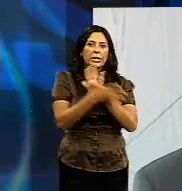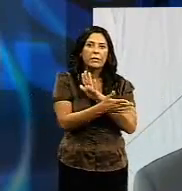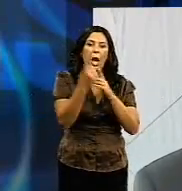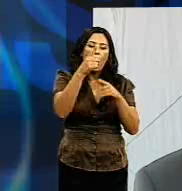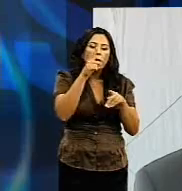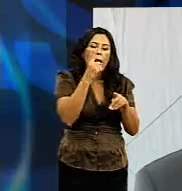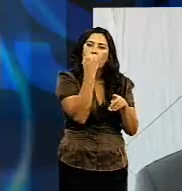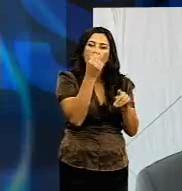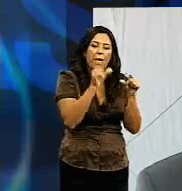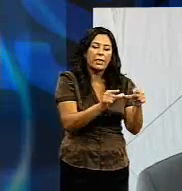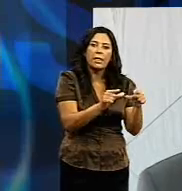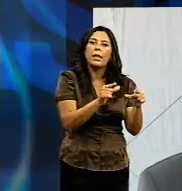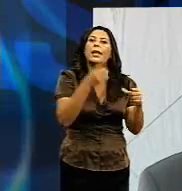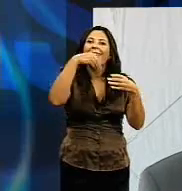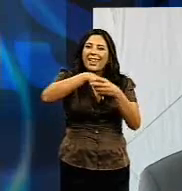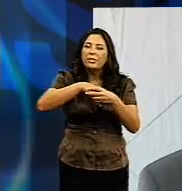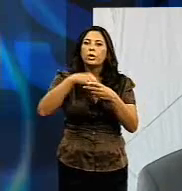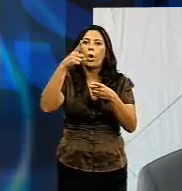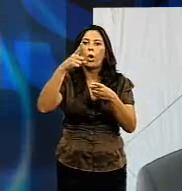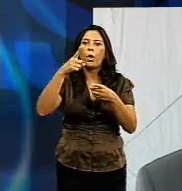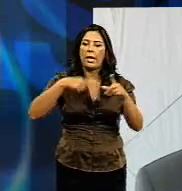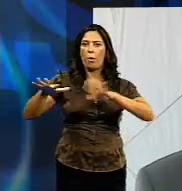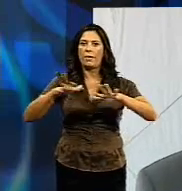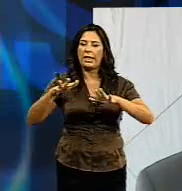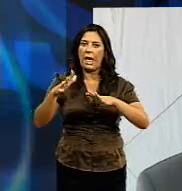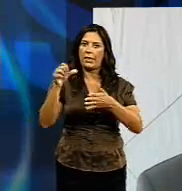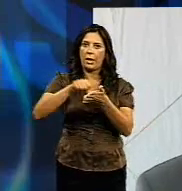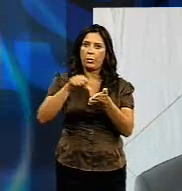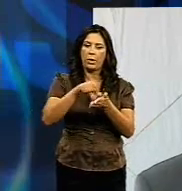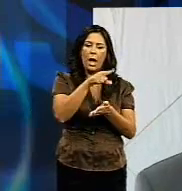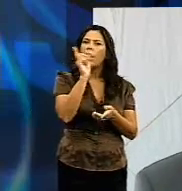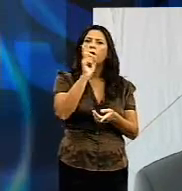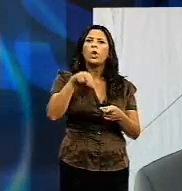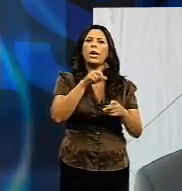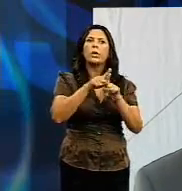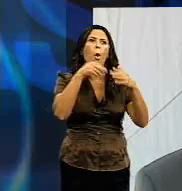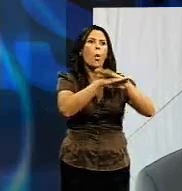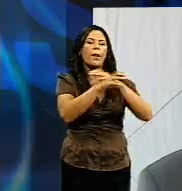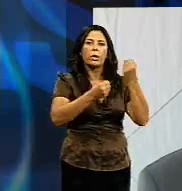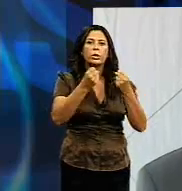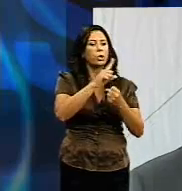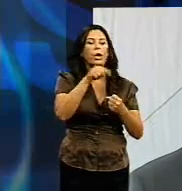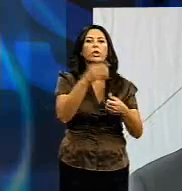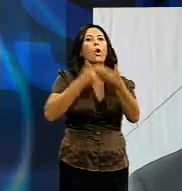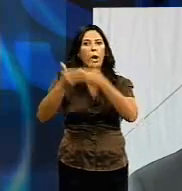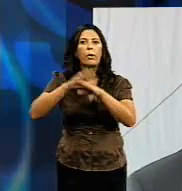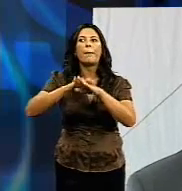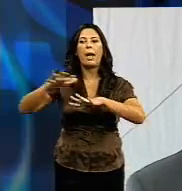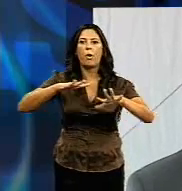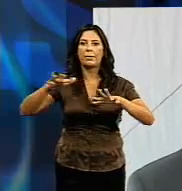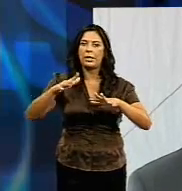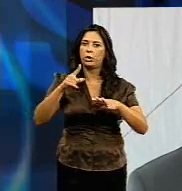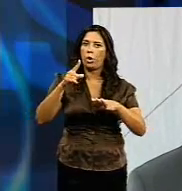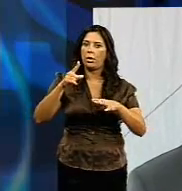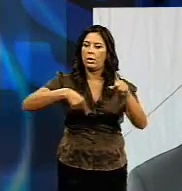de la ciudad, no como un almacén de vehículos, sino como algo que colabora a todo lo que es el movimiento de ellos dentro de la ciudad. Y realmente en los próximos años